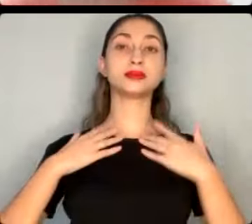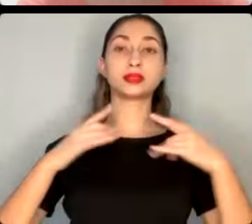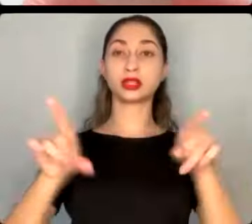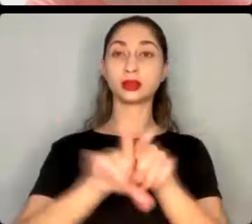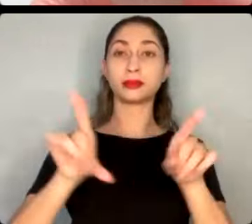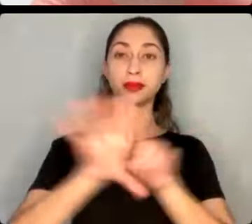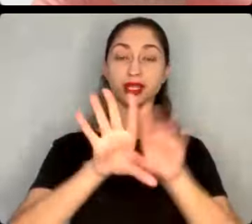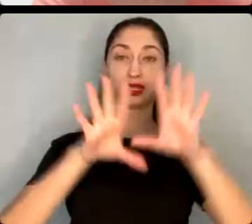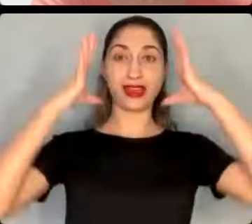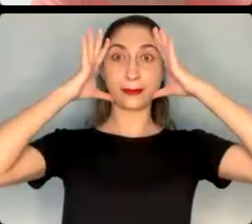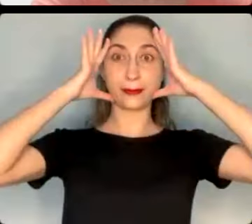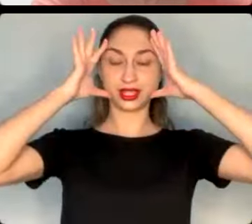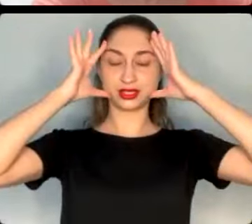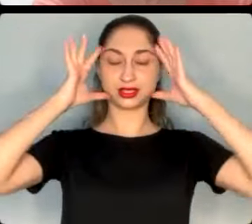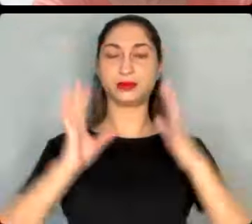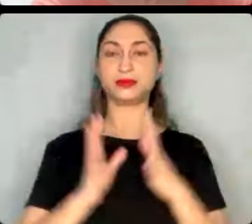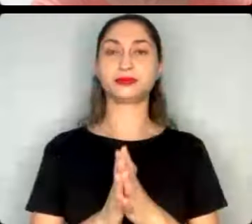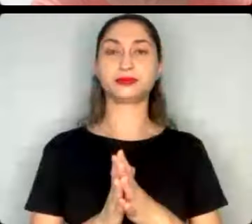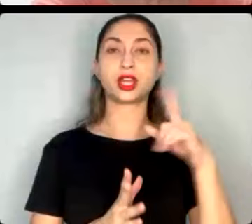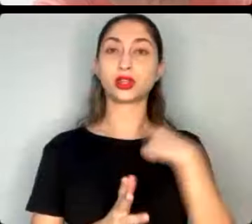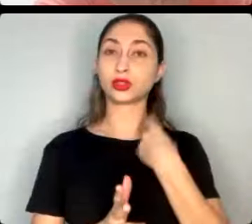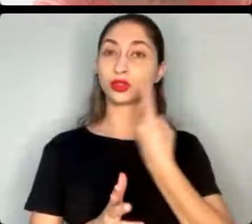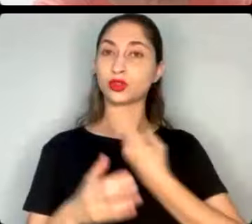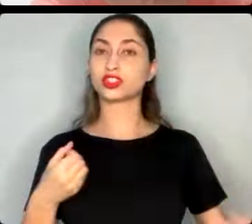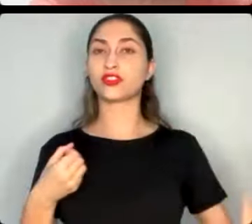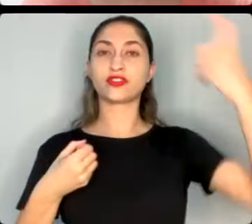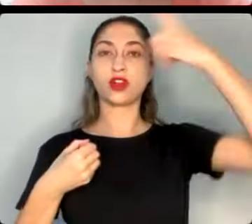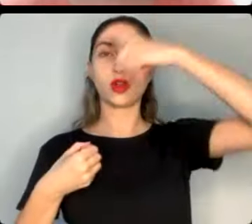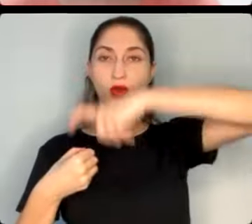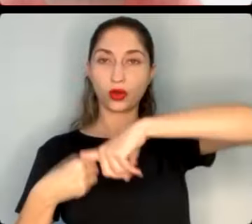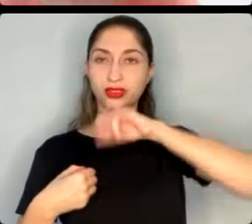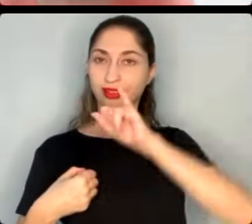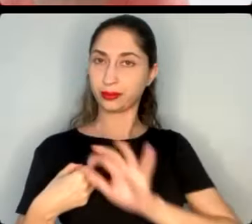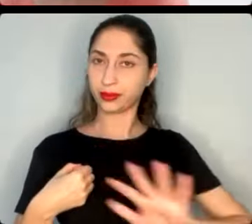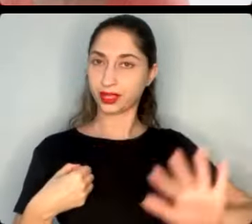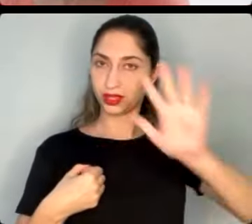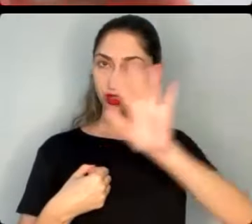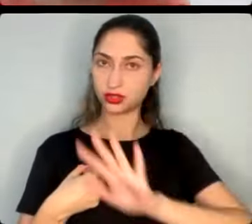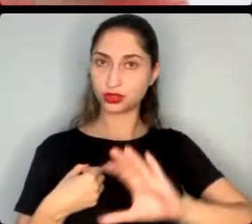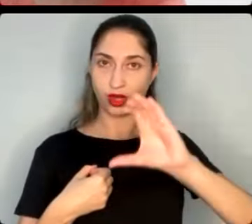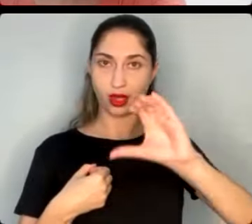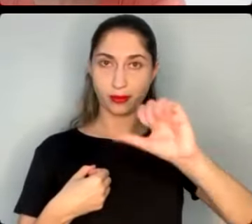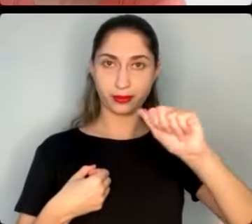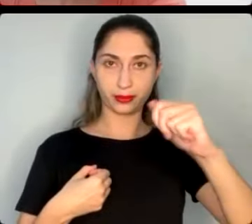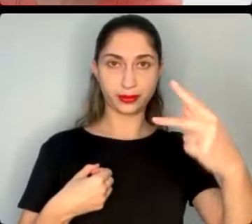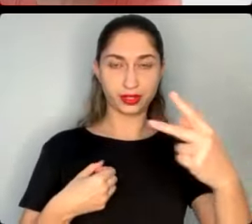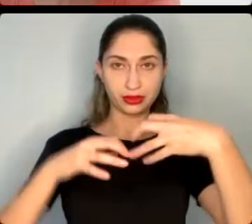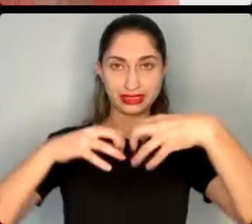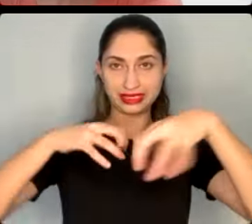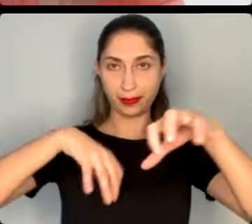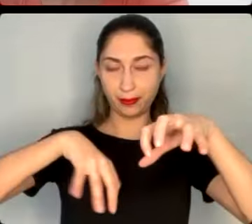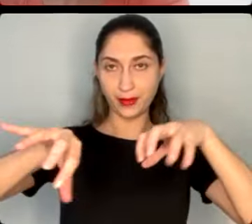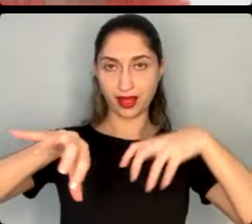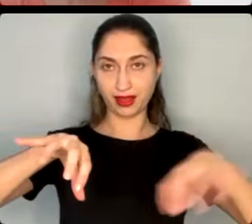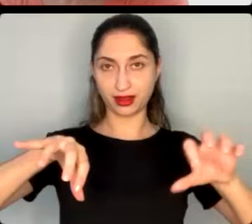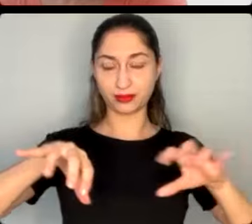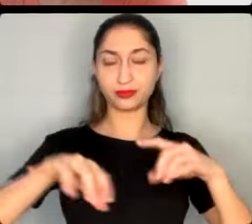Então, voltando, né, àquela imagem que divide os capítulos, a gente pode